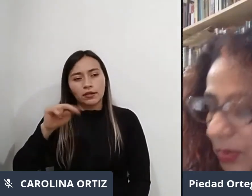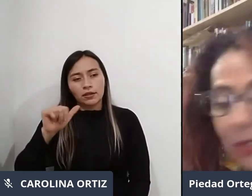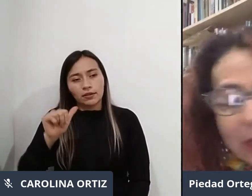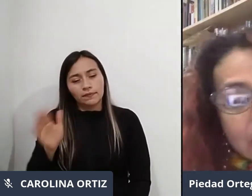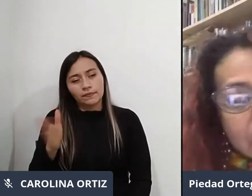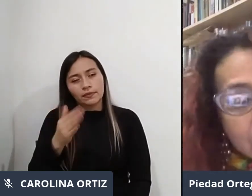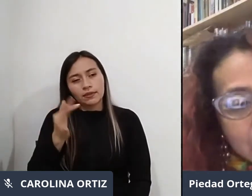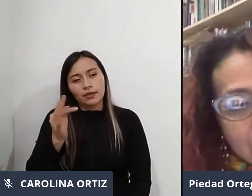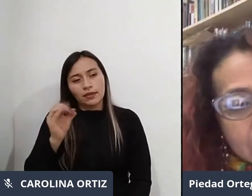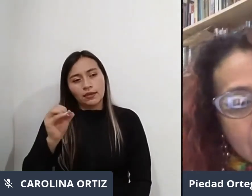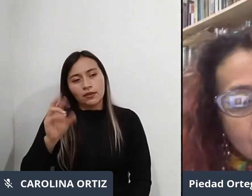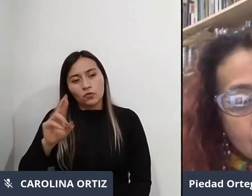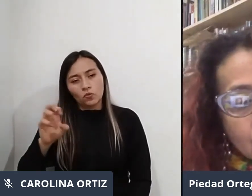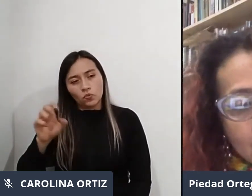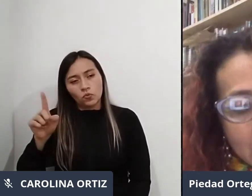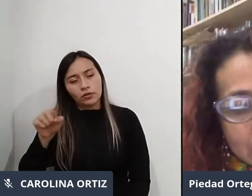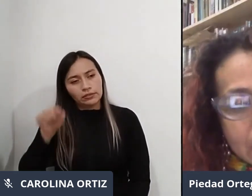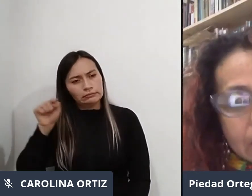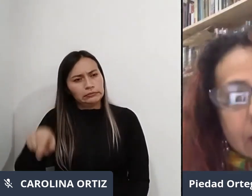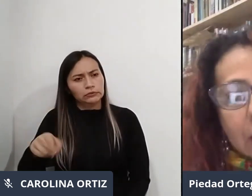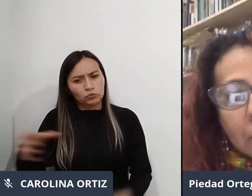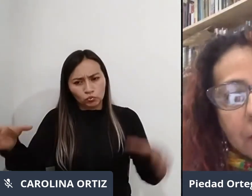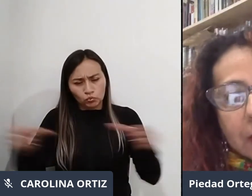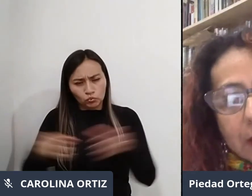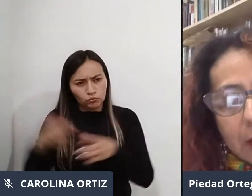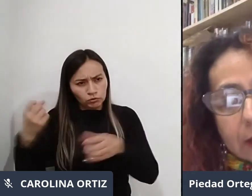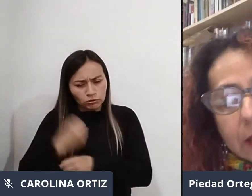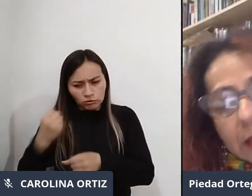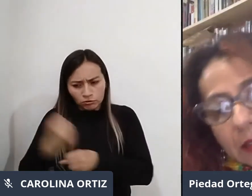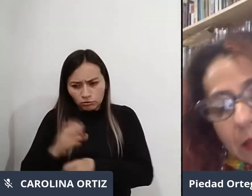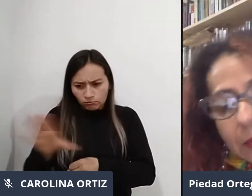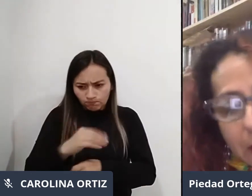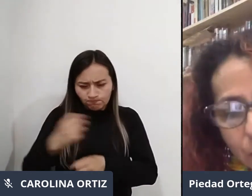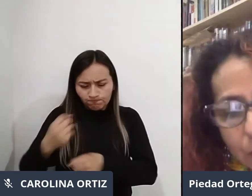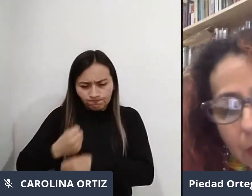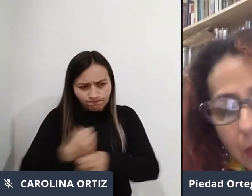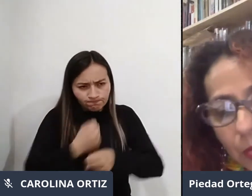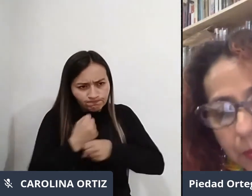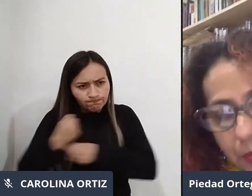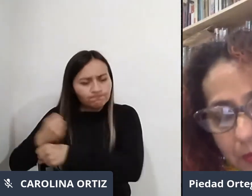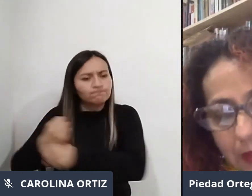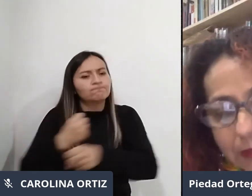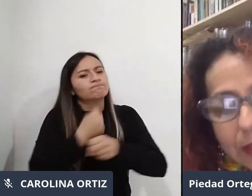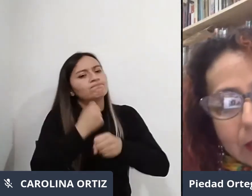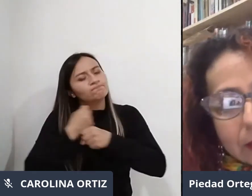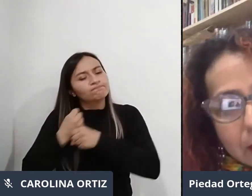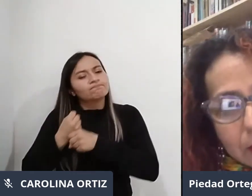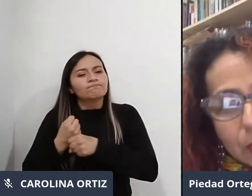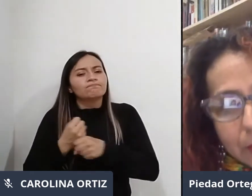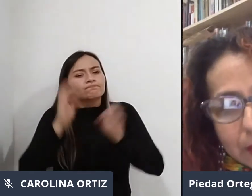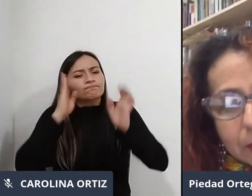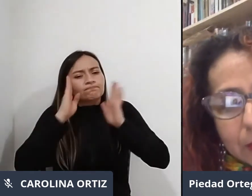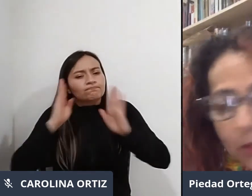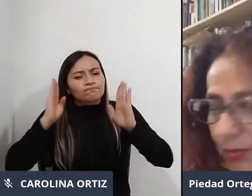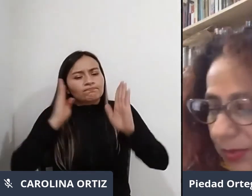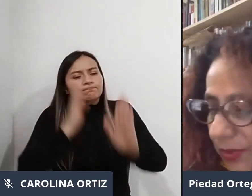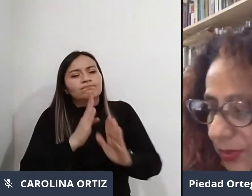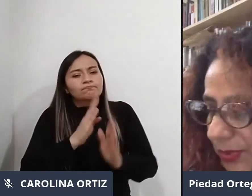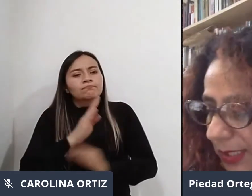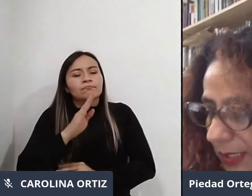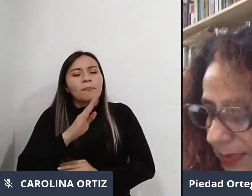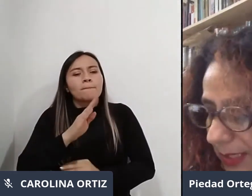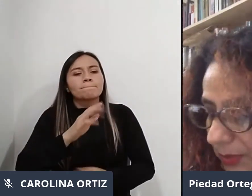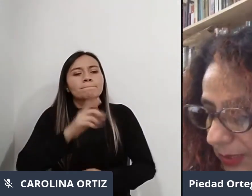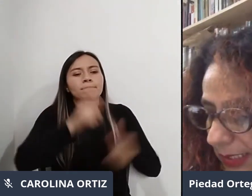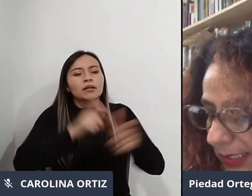trabajo también ha estado muy atenta y muy pendiente. Ella viene de un trabajo muy importante en atención a víctimas del conflicto